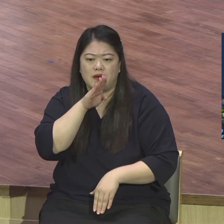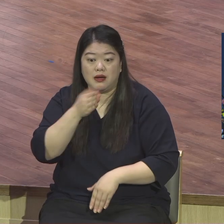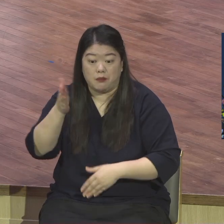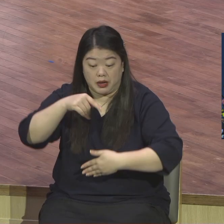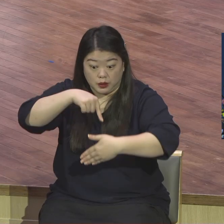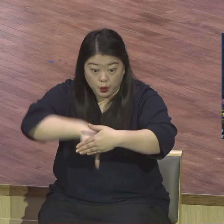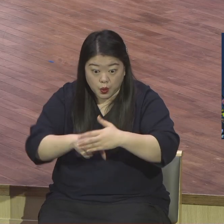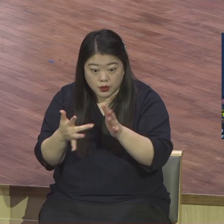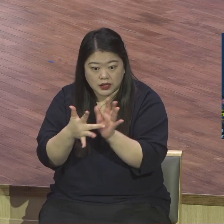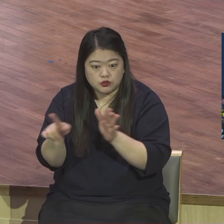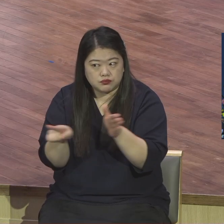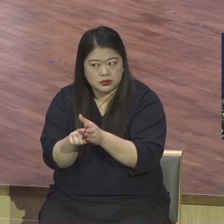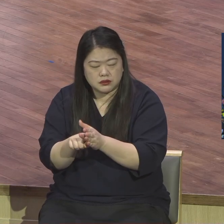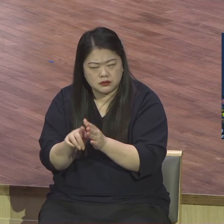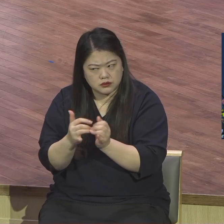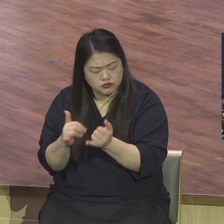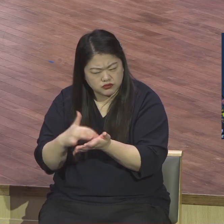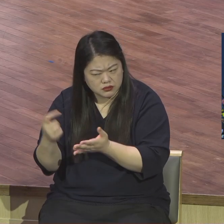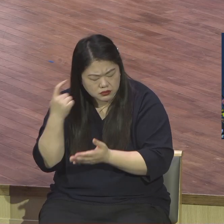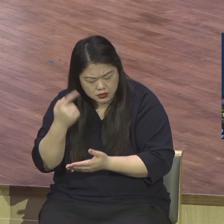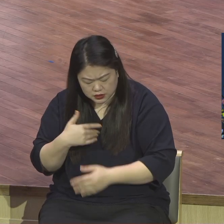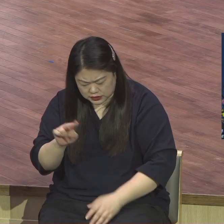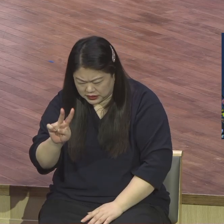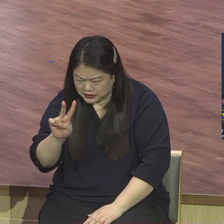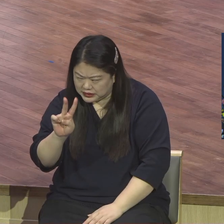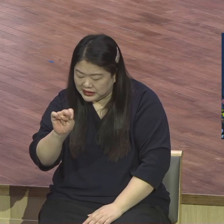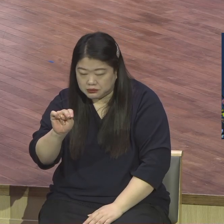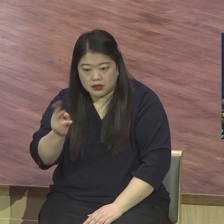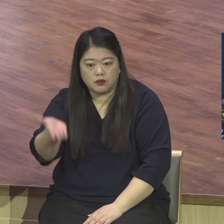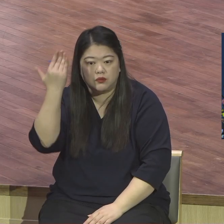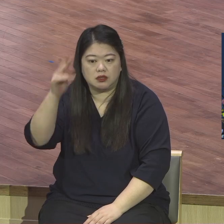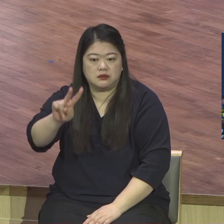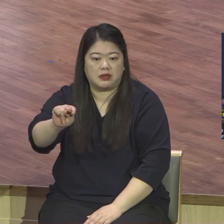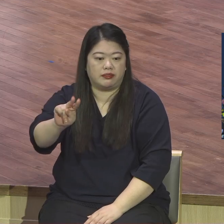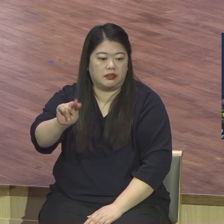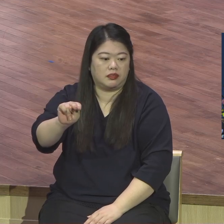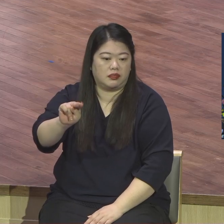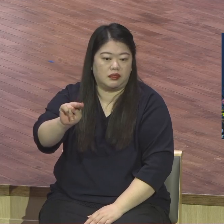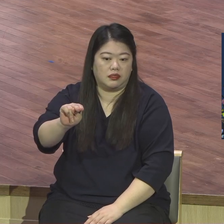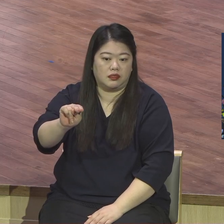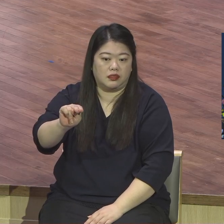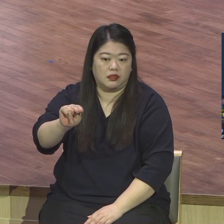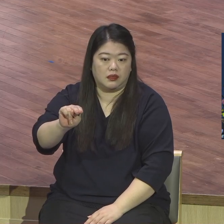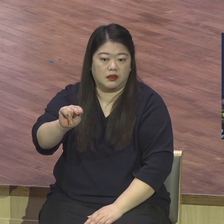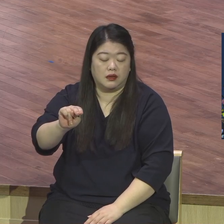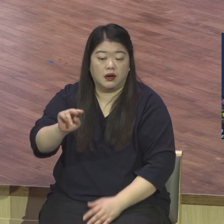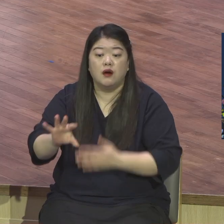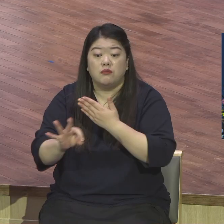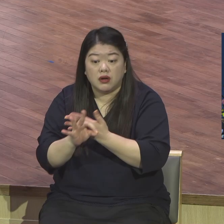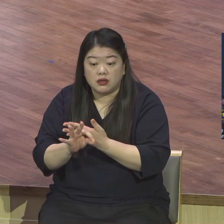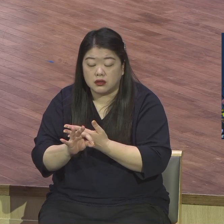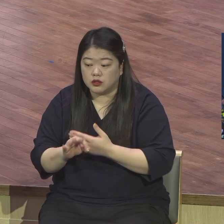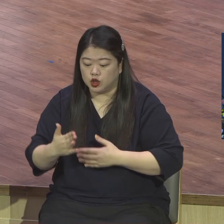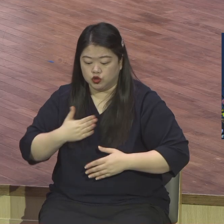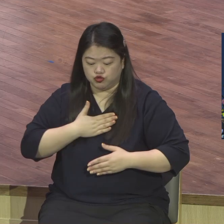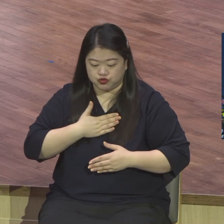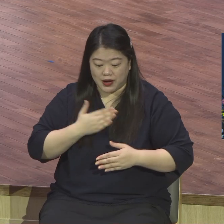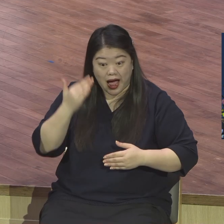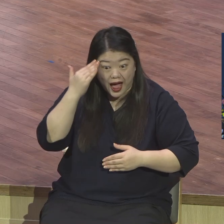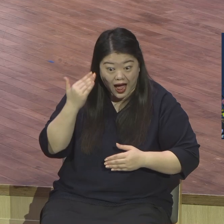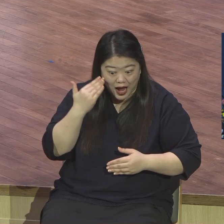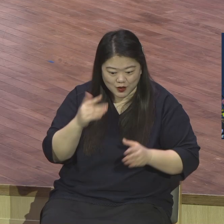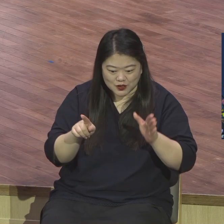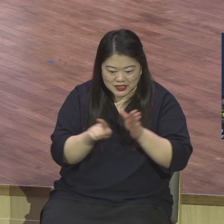얼마나 그분들이 실감나게 신앙생활 하겠어요. 우리 신앙생활 같습니까? 우리